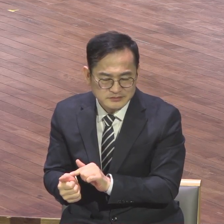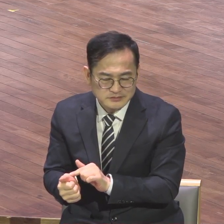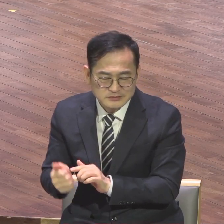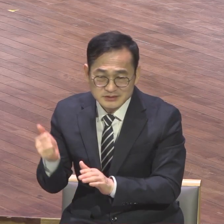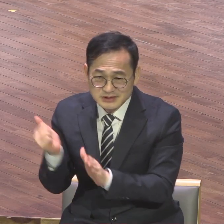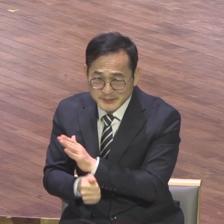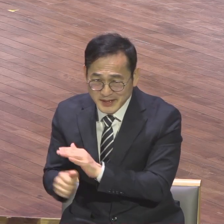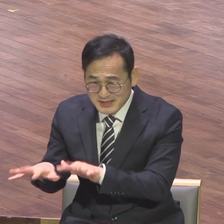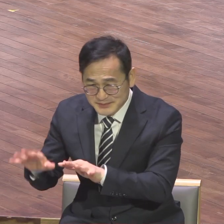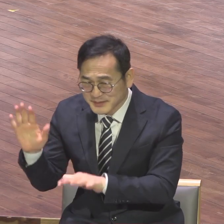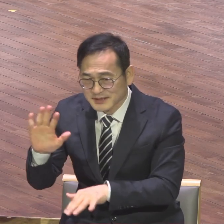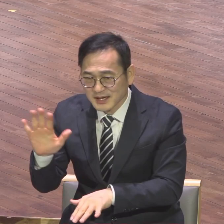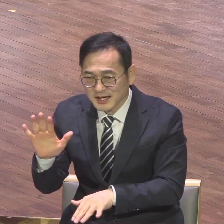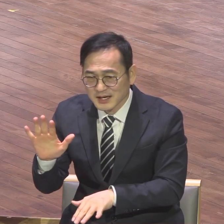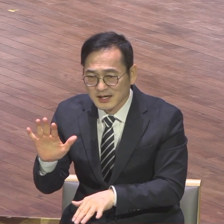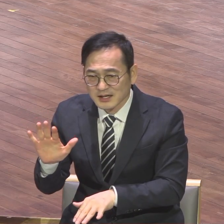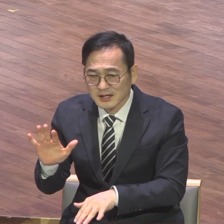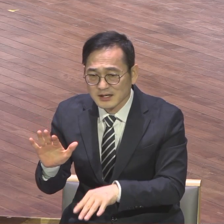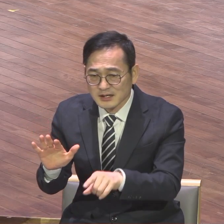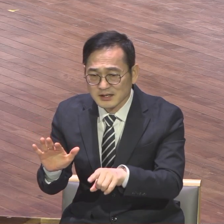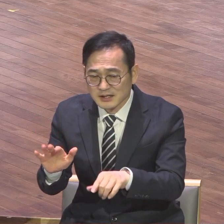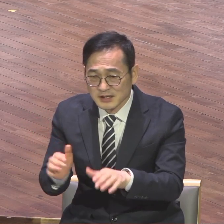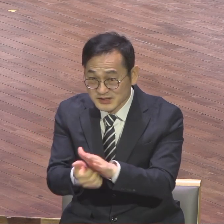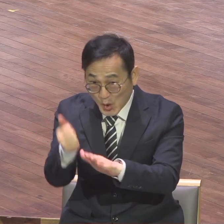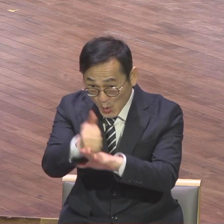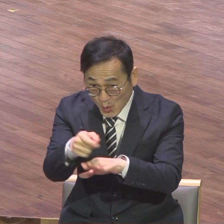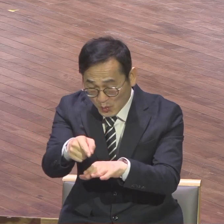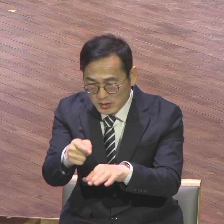하는 용기다. 그래, 용기.